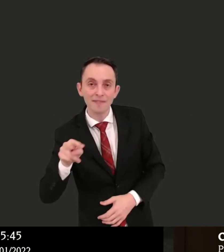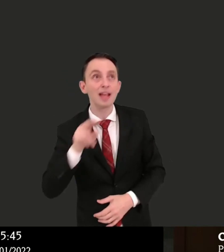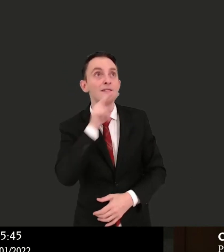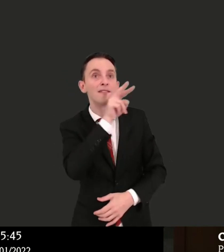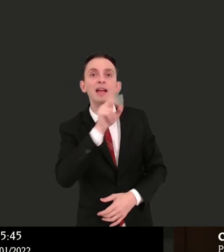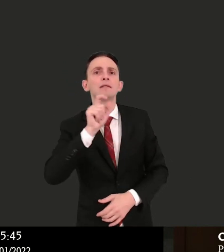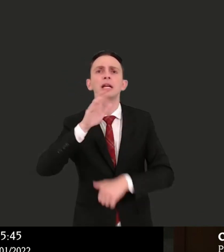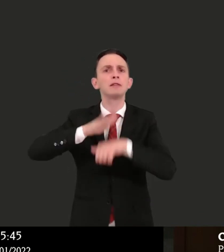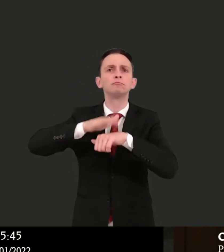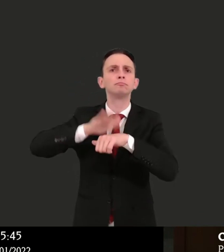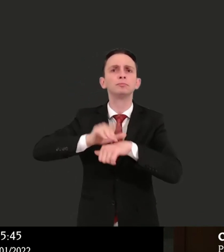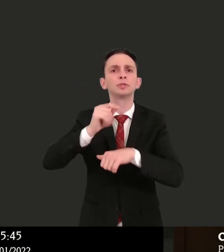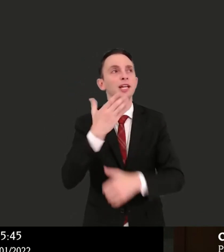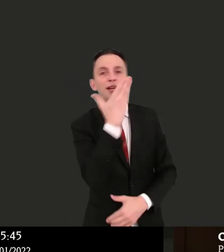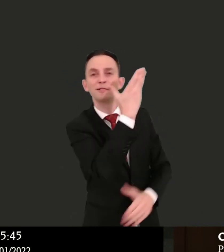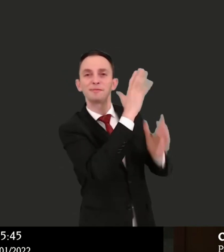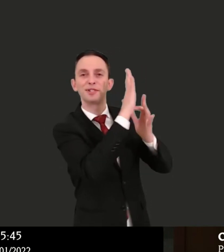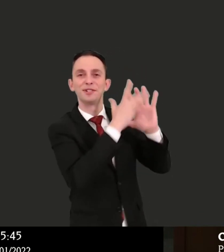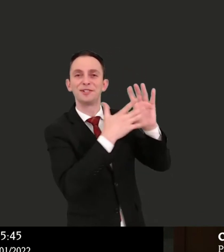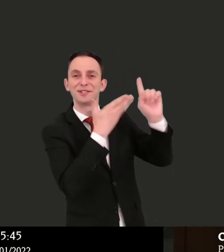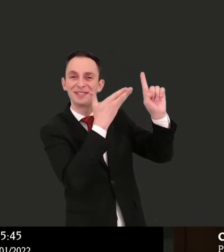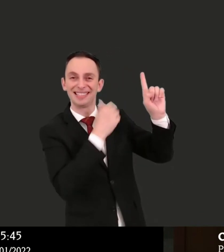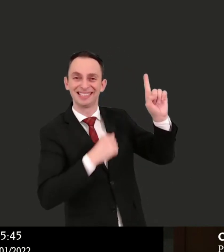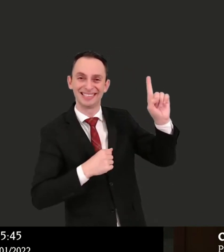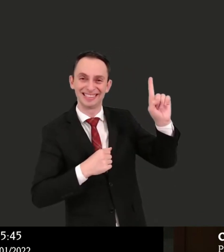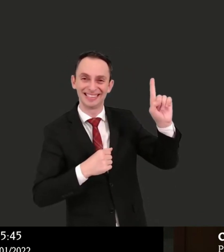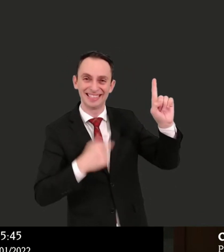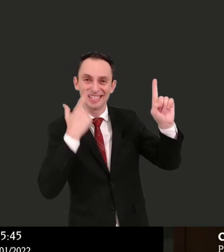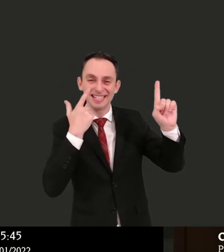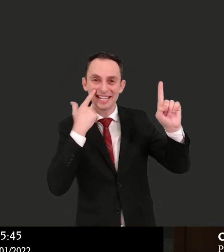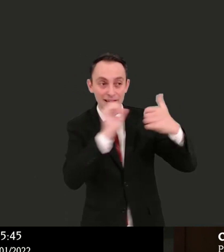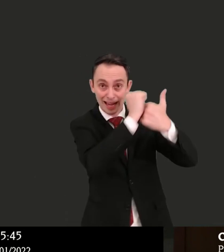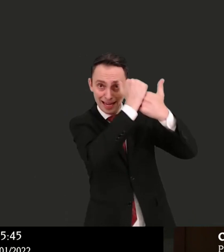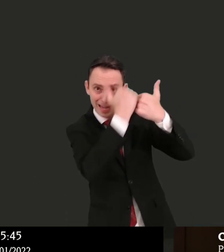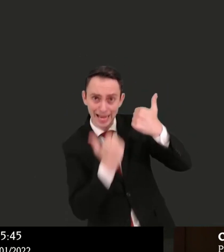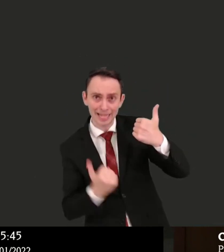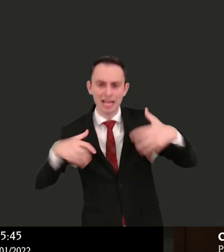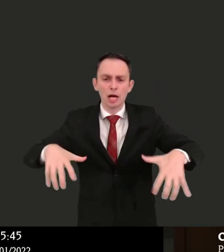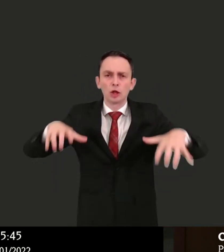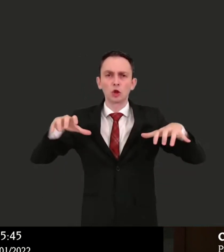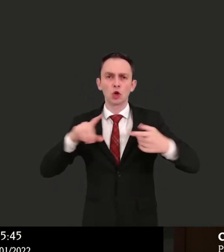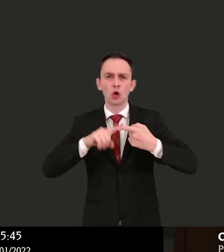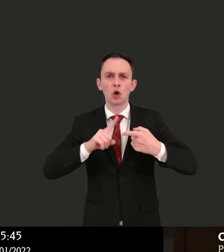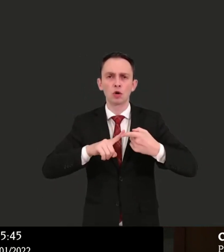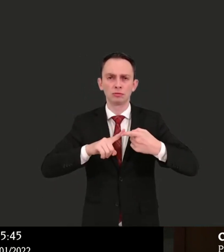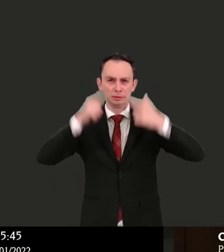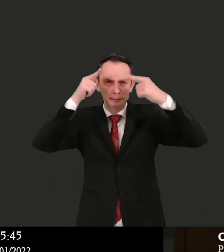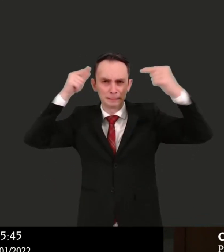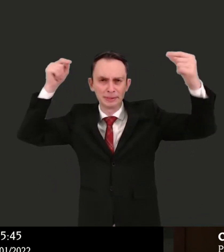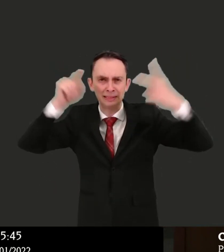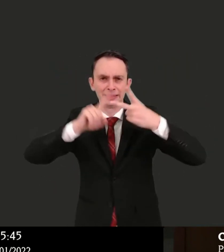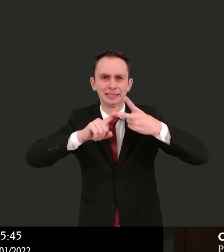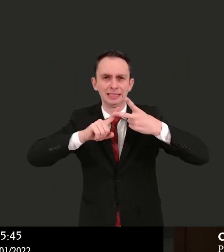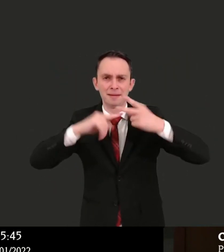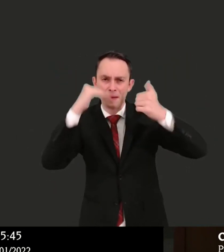são hierarquias celestiais, viu? Tronos, dominações, principados, sejam potestades. Tudo foi